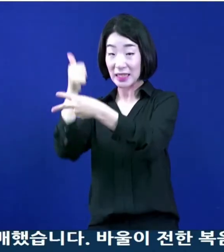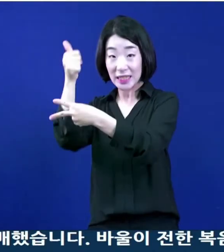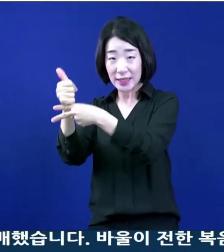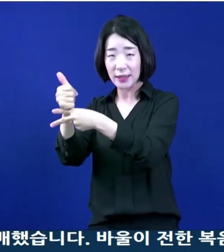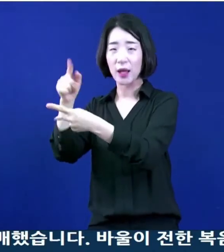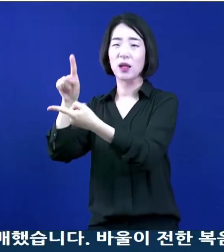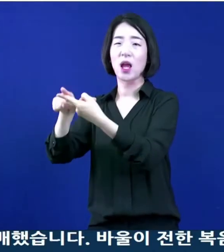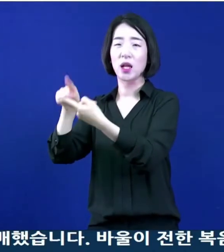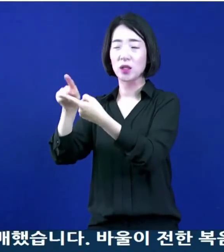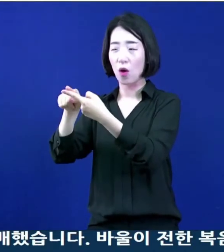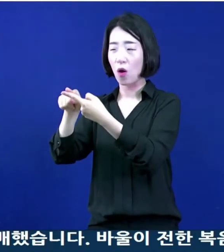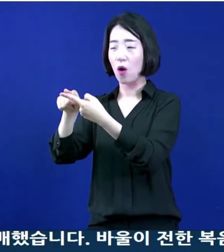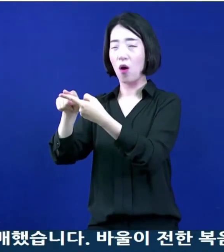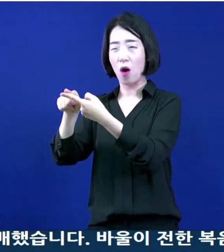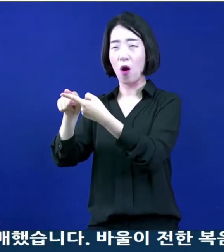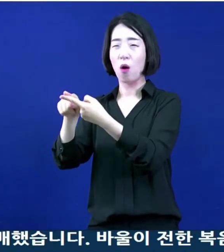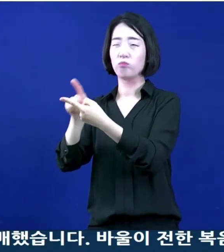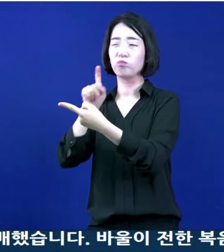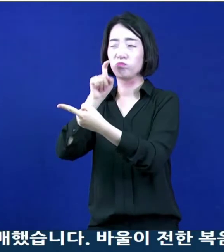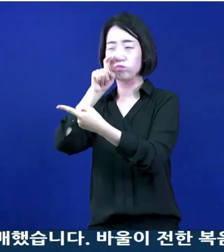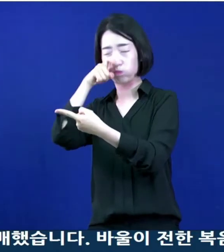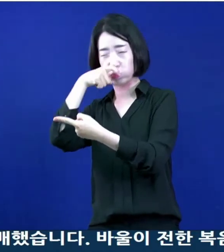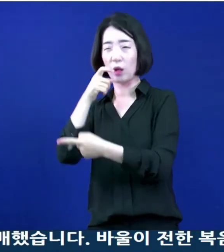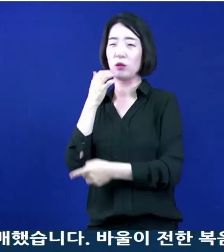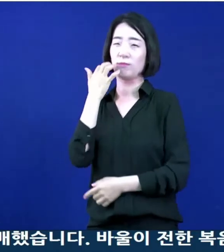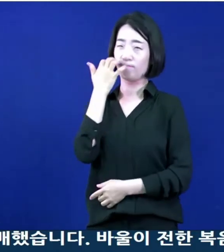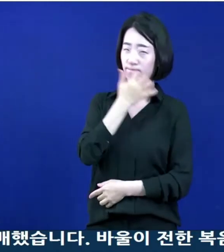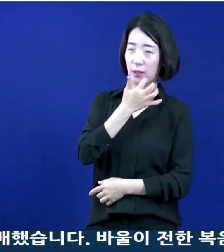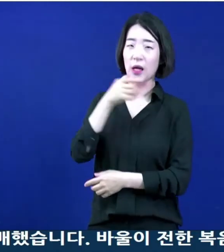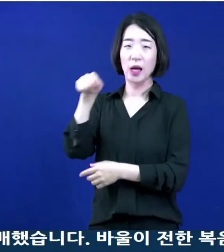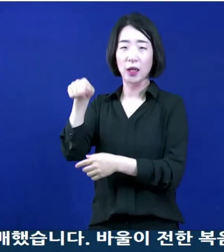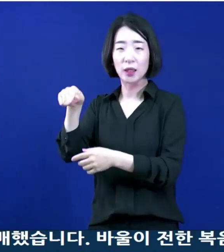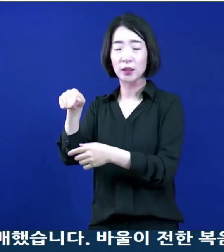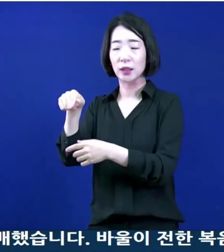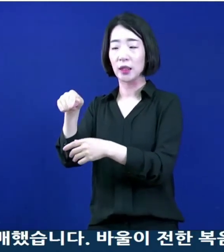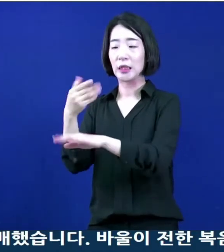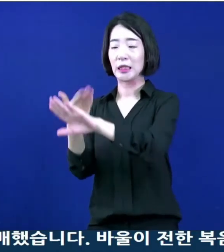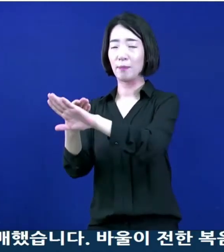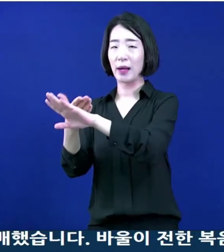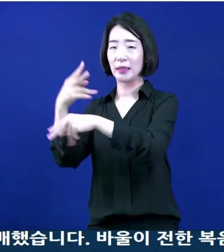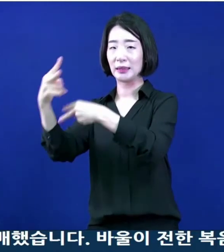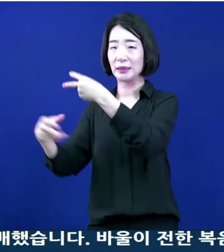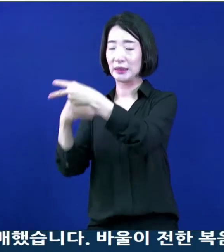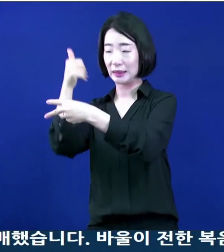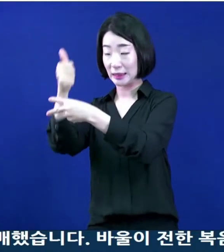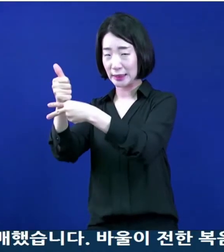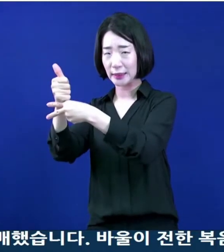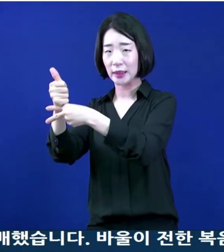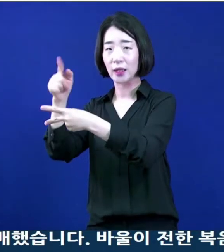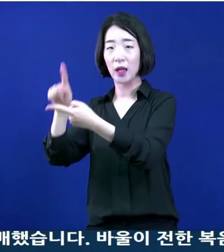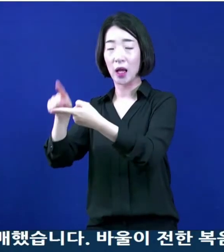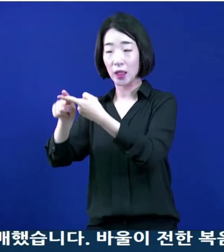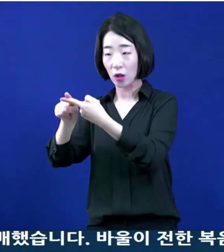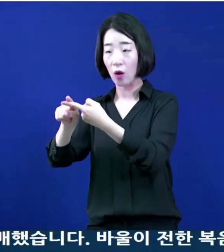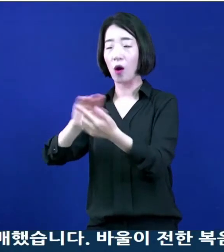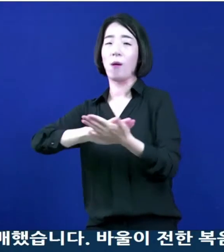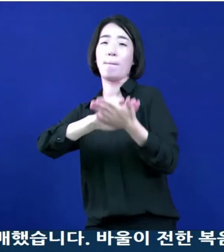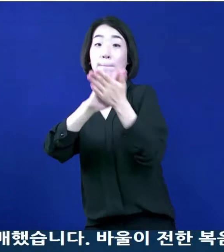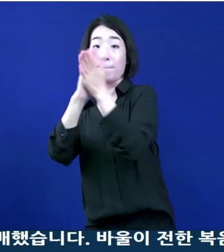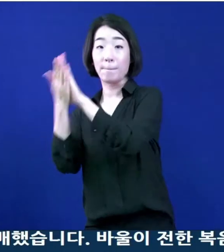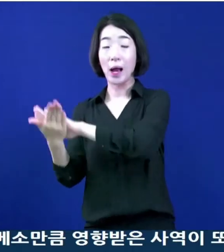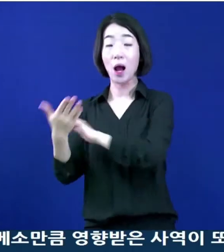있는 세속과 이 이방 신이 지배하고 있는 도시를 복음으로 변화시켰던